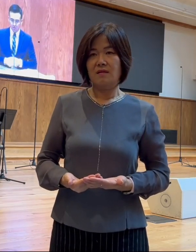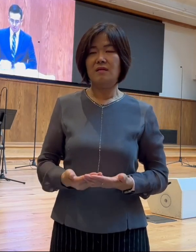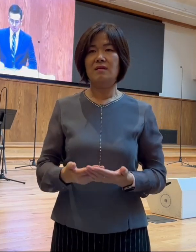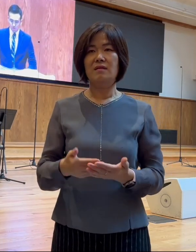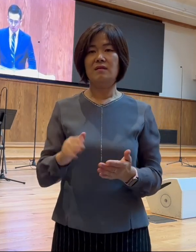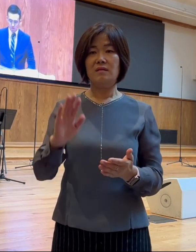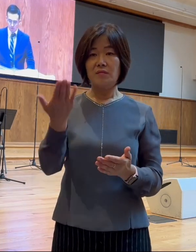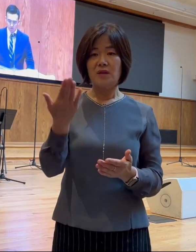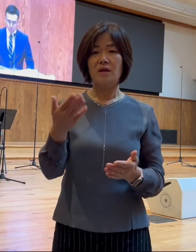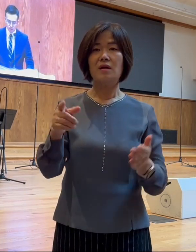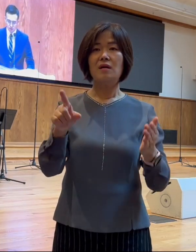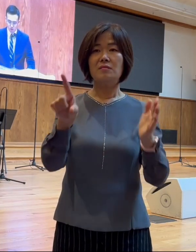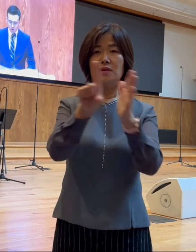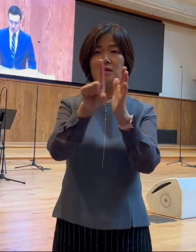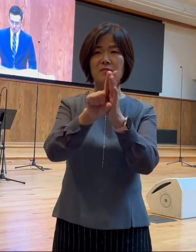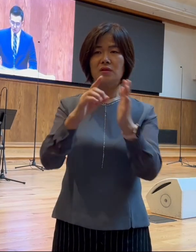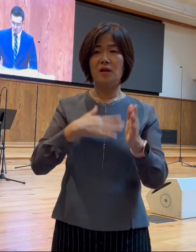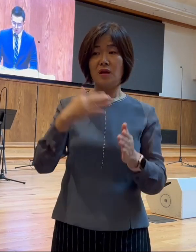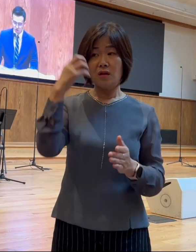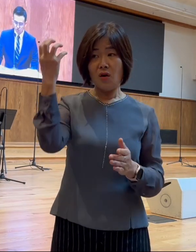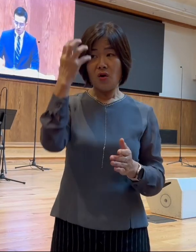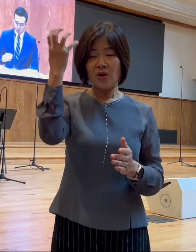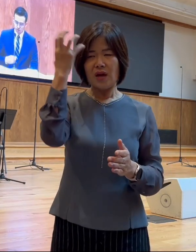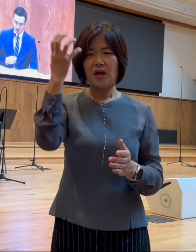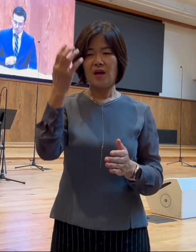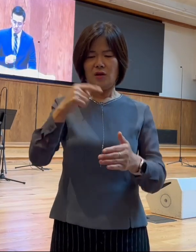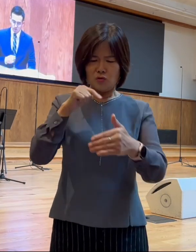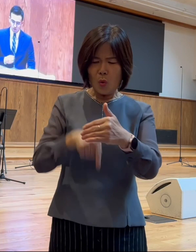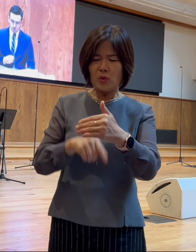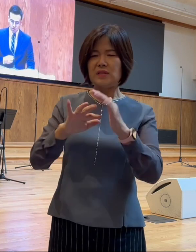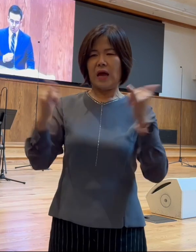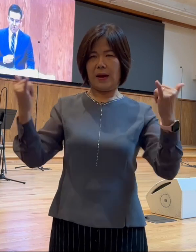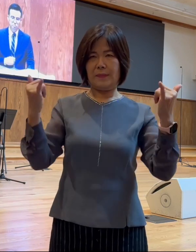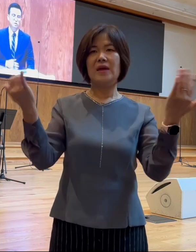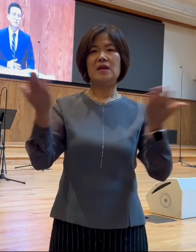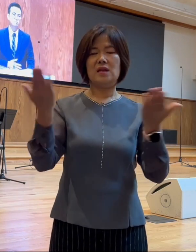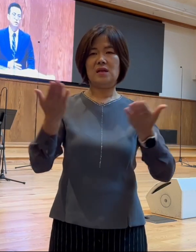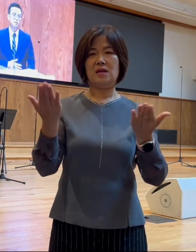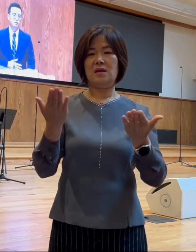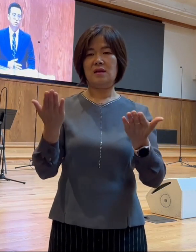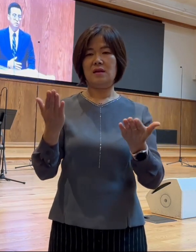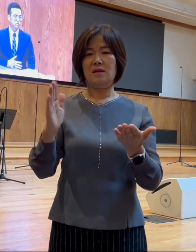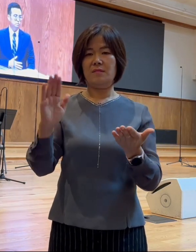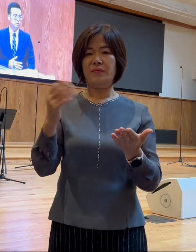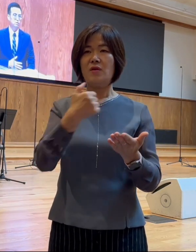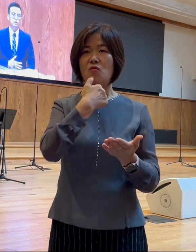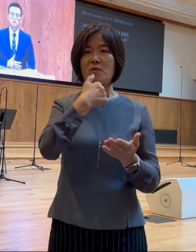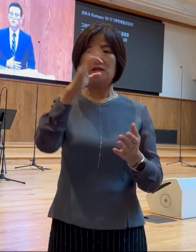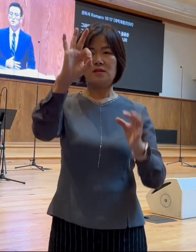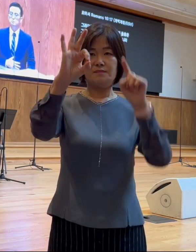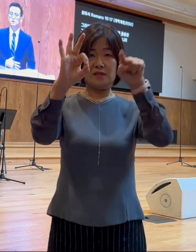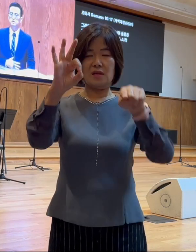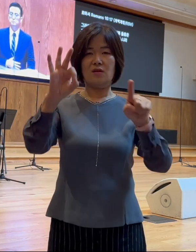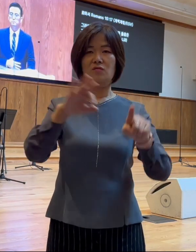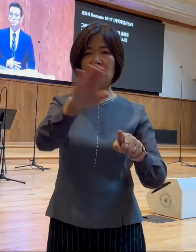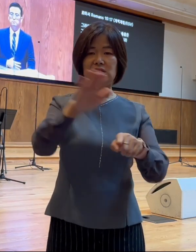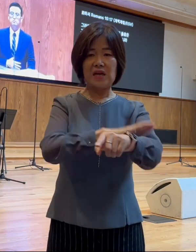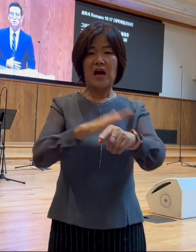그래서 믿음은 우리의 영에서 벌어진, 우리의 속사람에서 벌어지는 역사입니다. 로마서 10장에 우리가 잘 아는